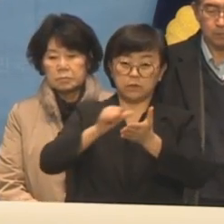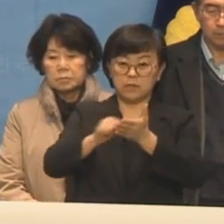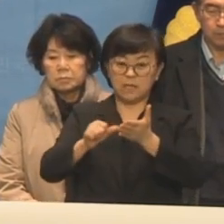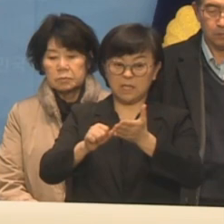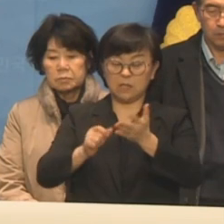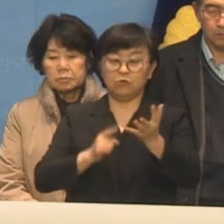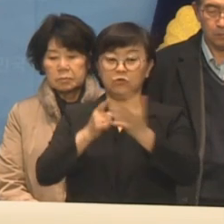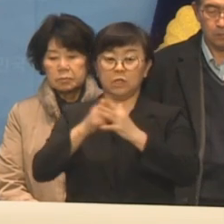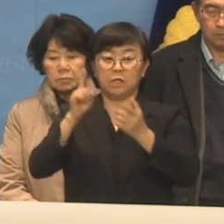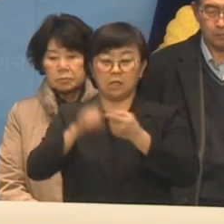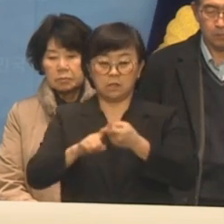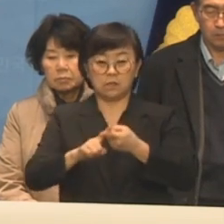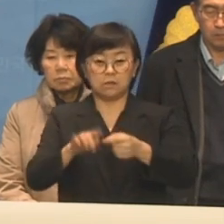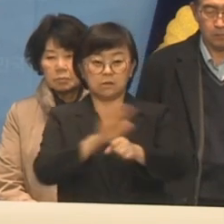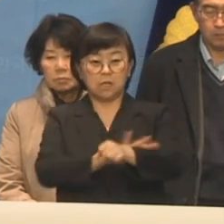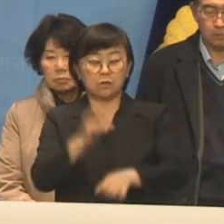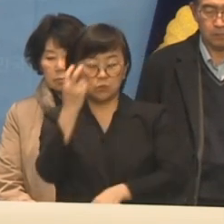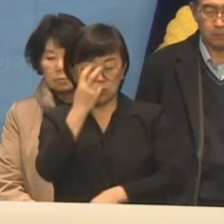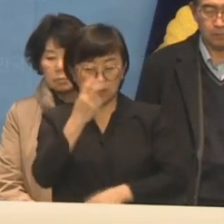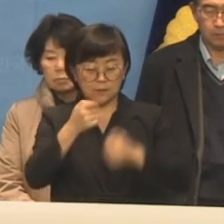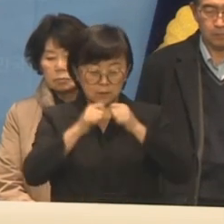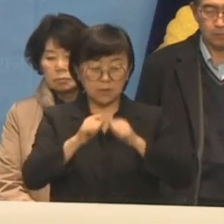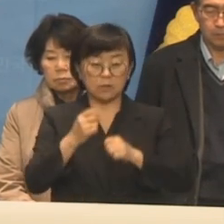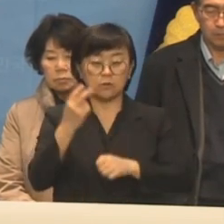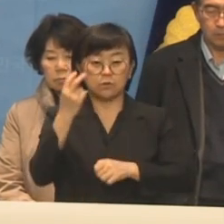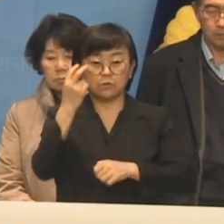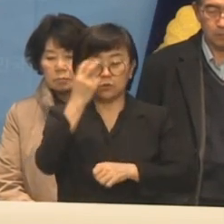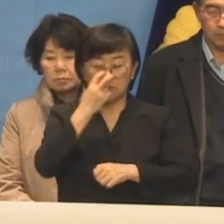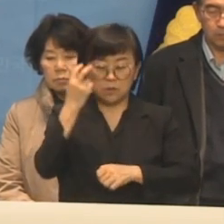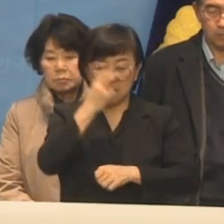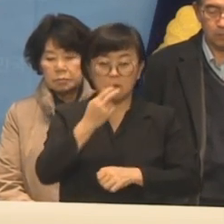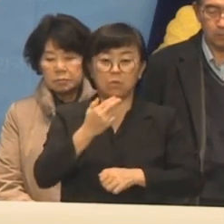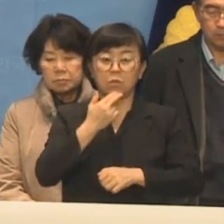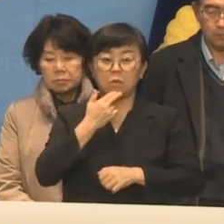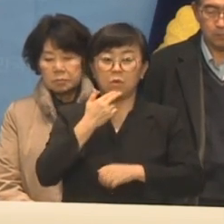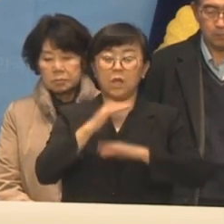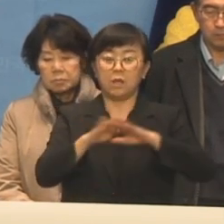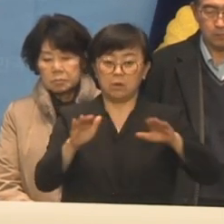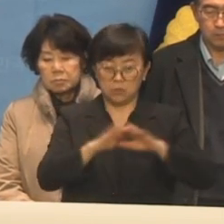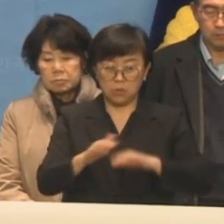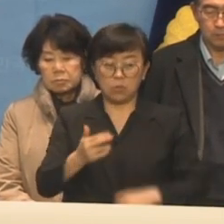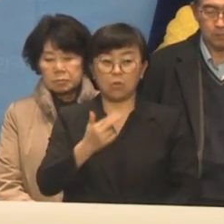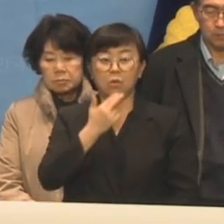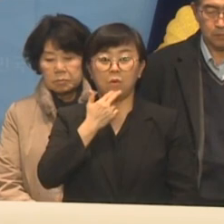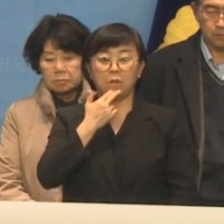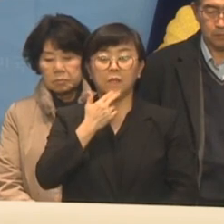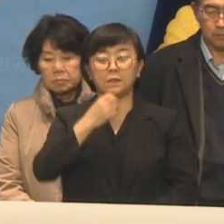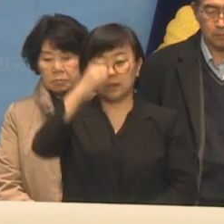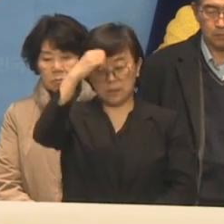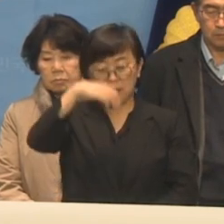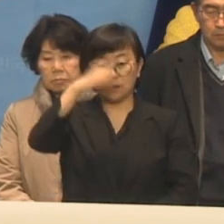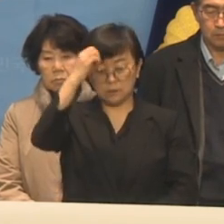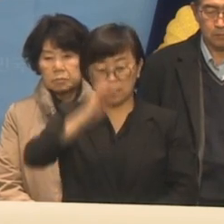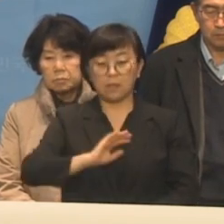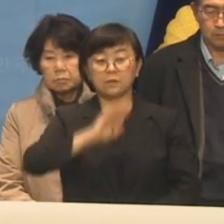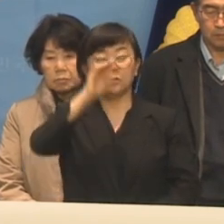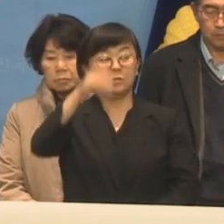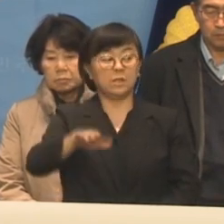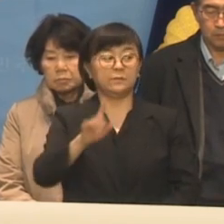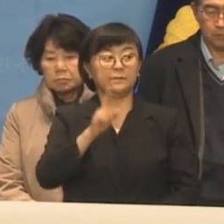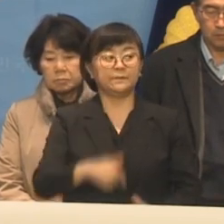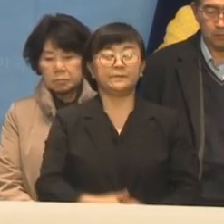대해서 제대로 된 조사도 하지 않고, 제대로 된 조치를 취하지 않고, 지금 어물쩡 넘어가려고 하고